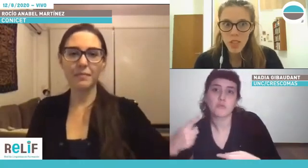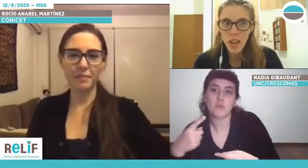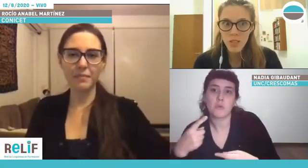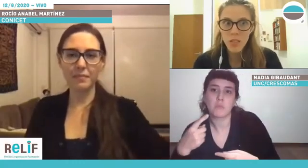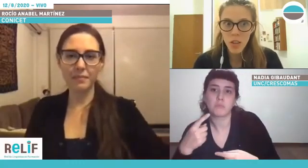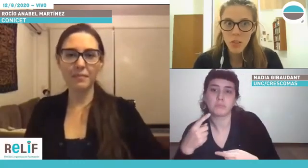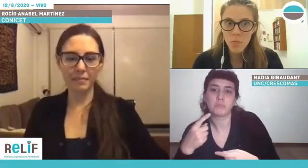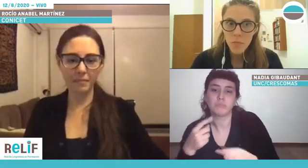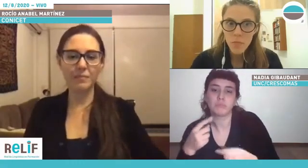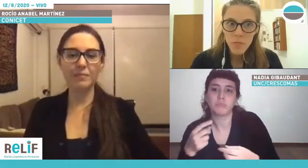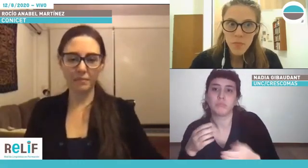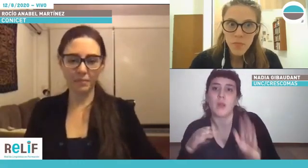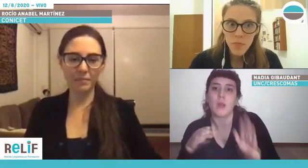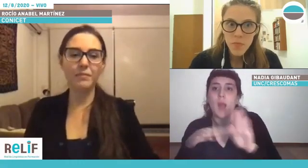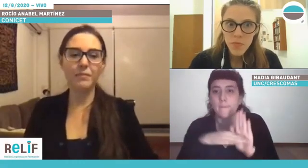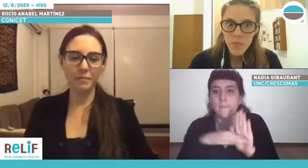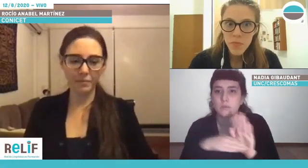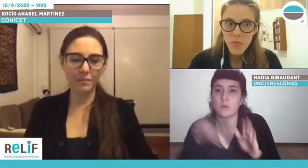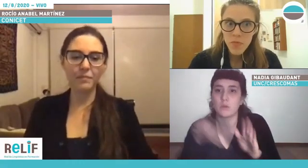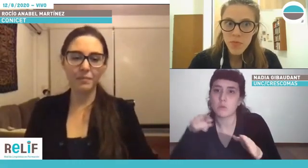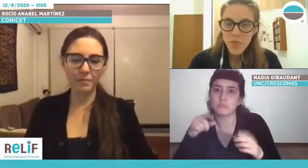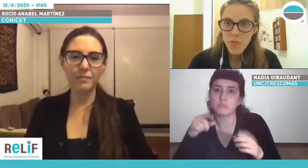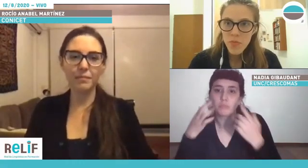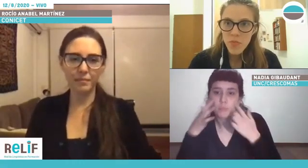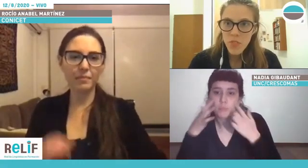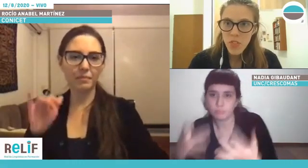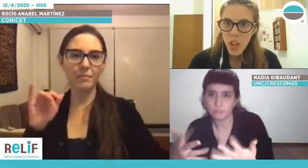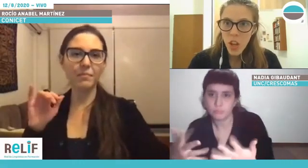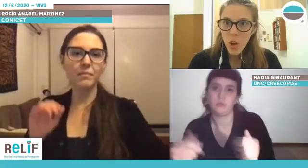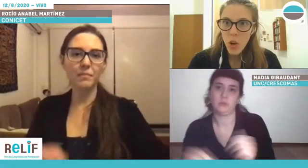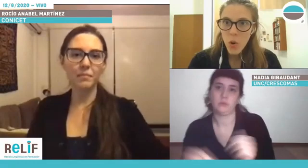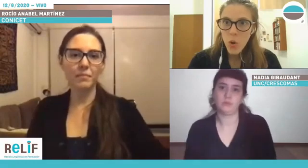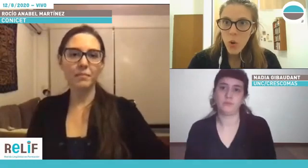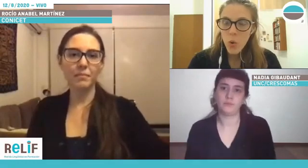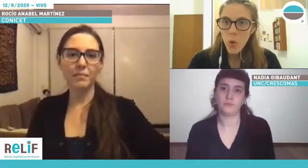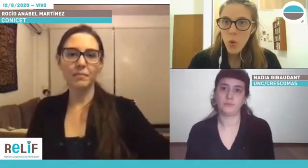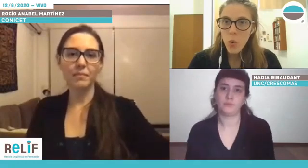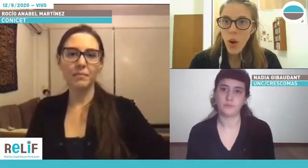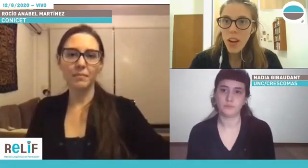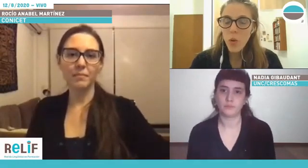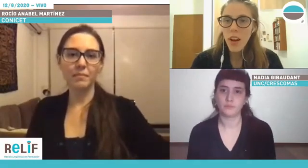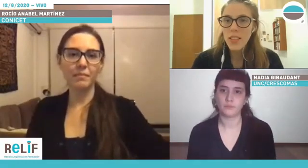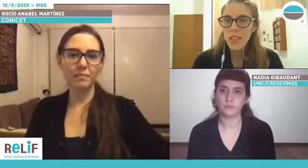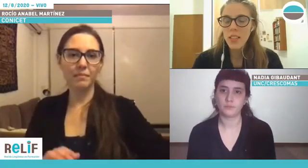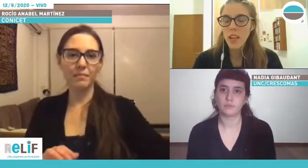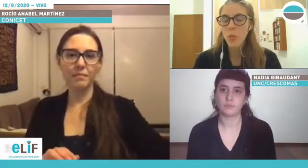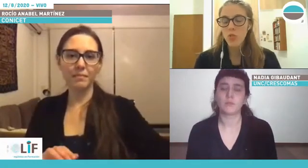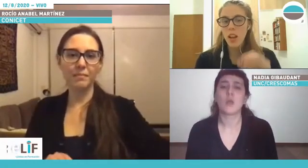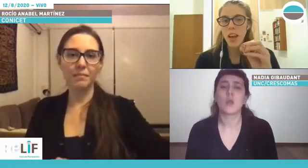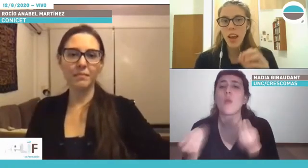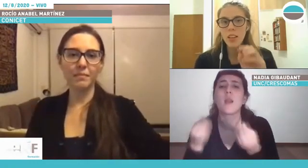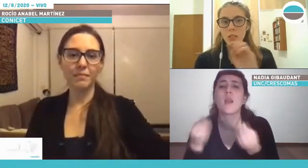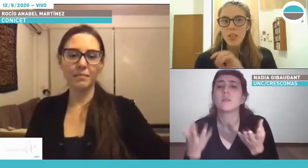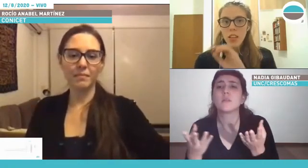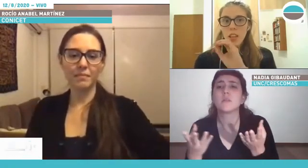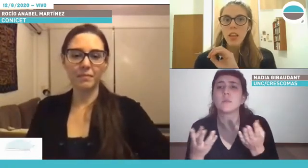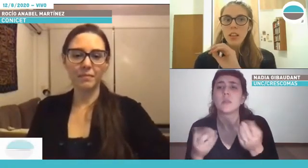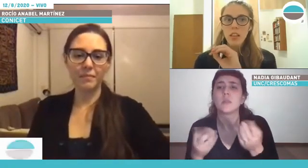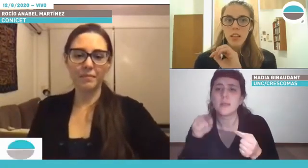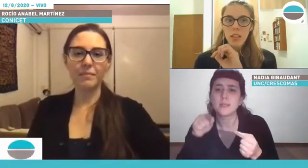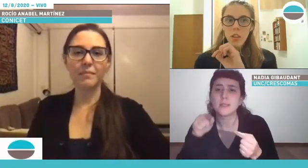profundizás, ¿no? ¿Cuál es, digamos, el